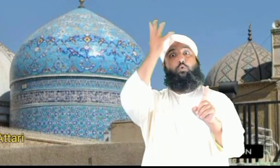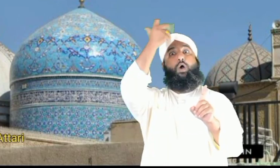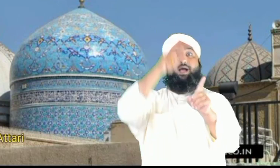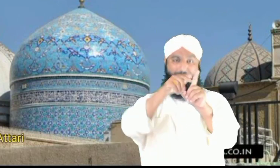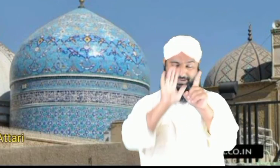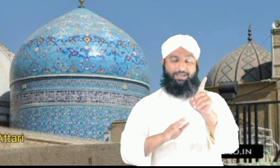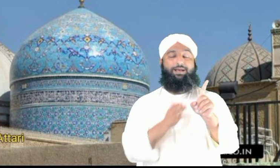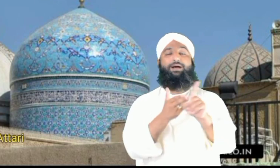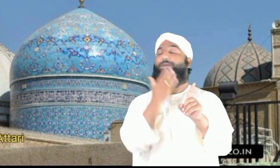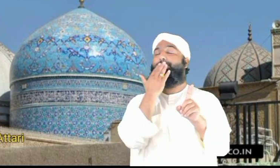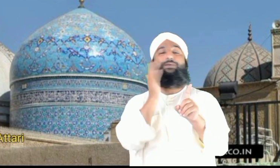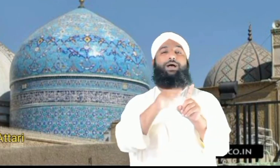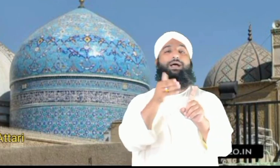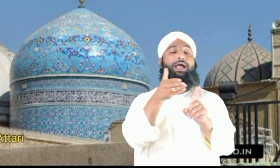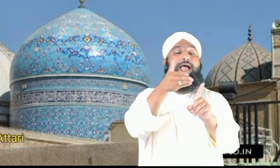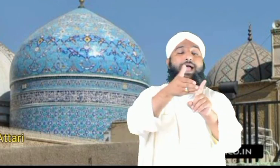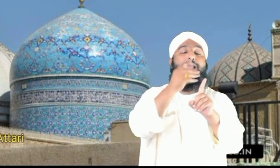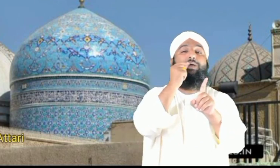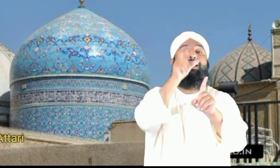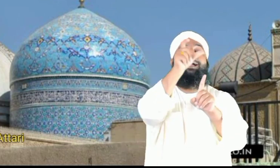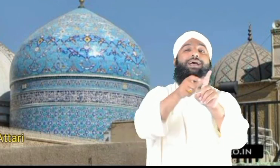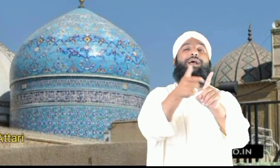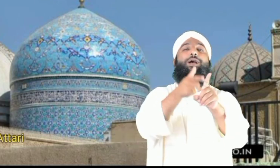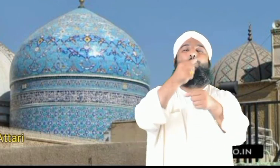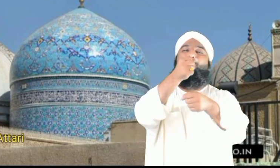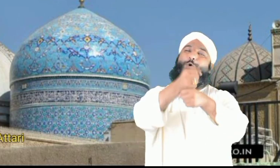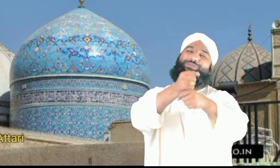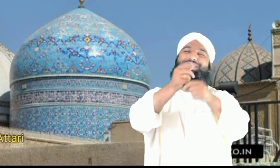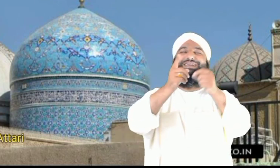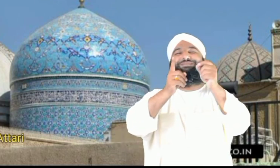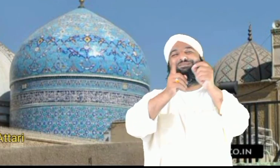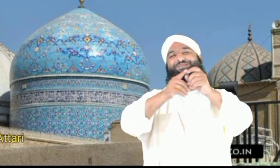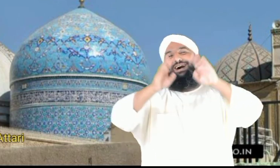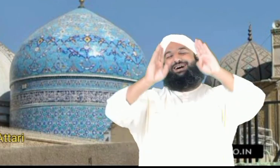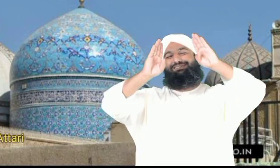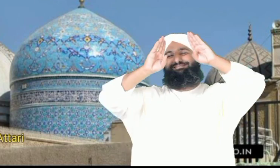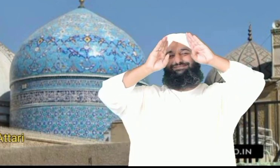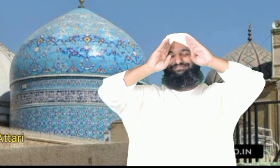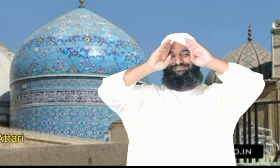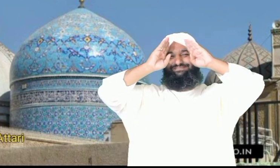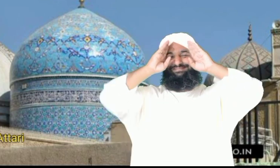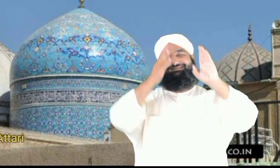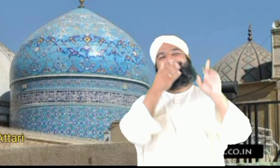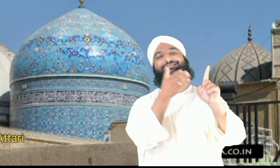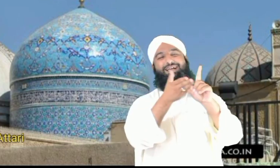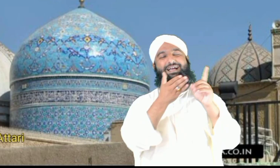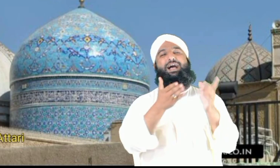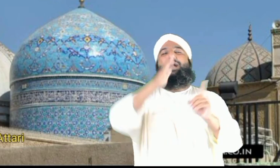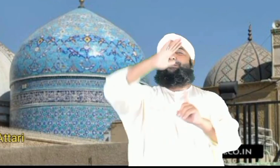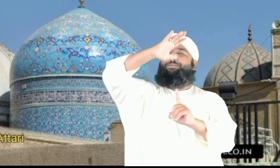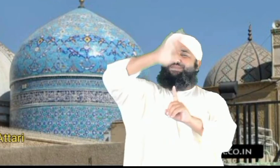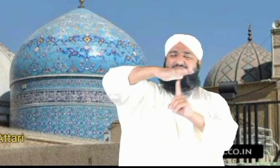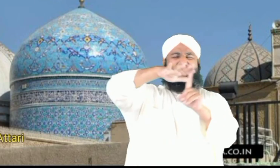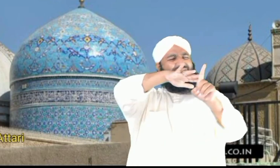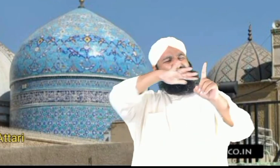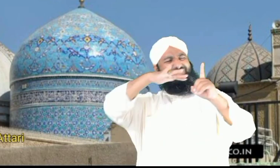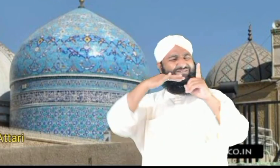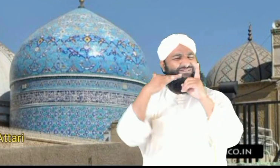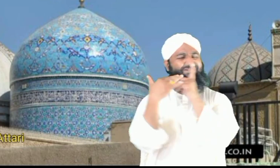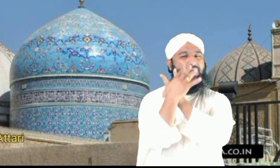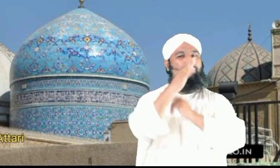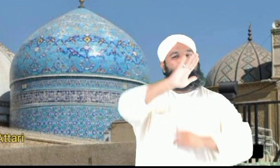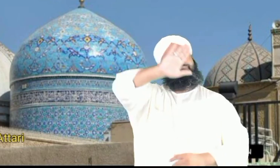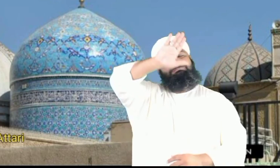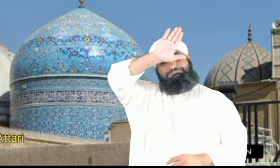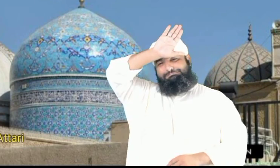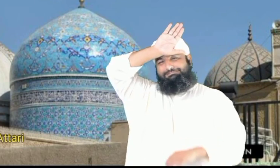ہے۔ جی ہاں، وہ کوئی اور نہیں، شیخ عبد القادر جیلانی المعروف غوث اعظم رضی اللہ تعالیٰ عنہ ہیں۔ پیران پیر سیدی غوث اعظم رضی اللہ